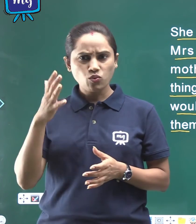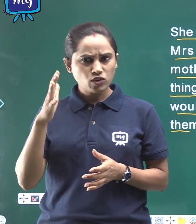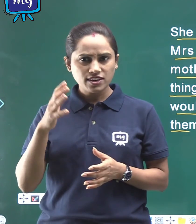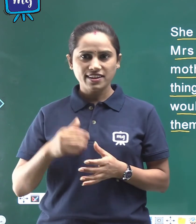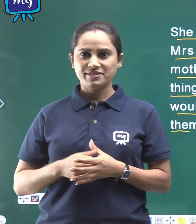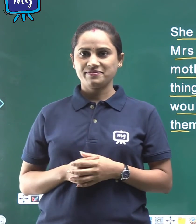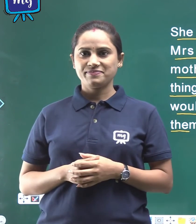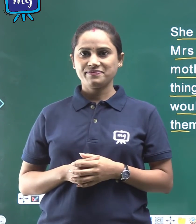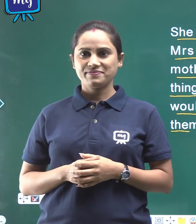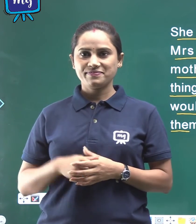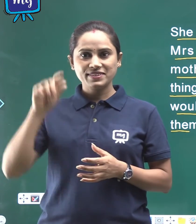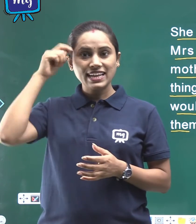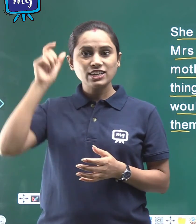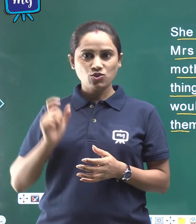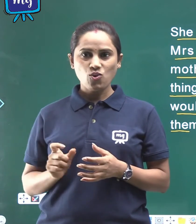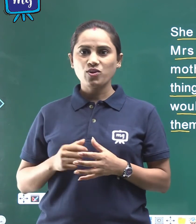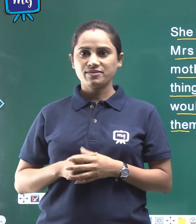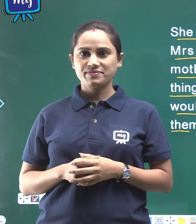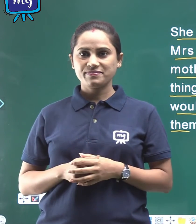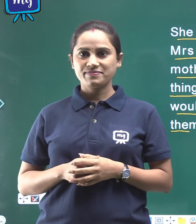कुछ नहीं. Show,